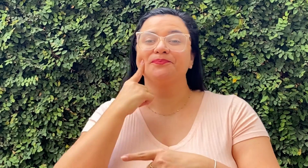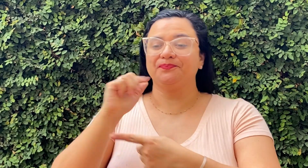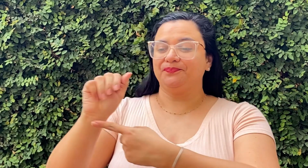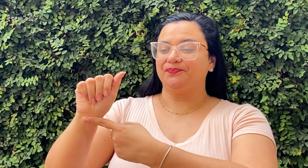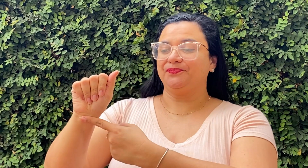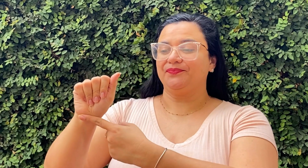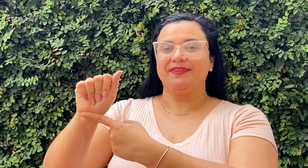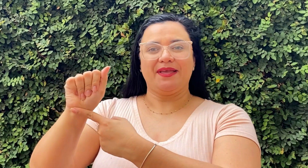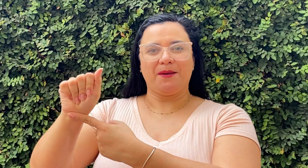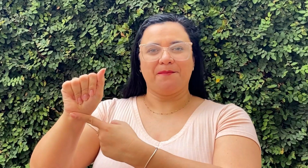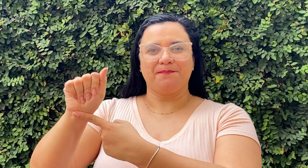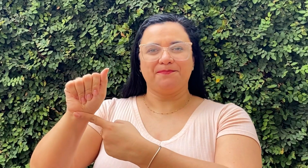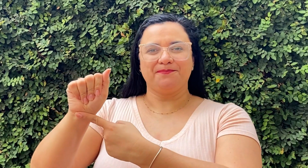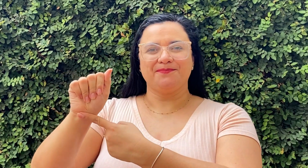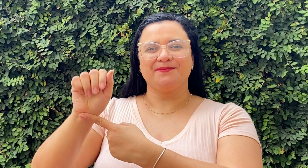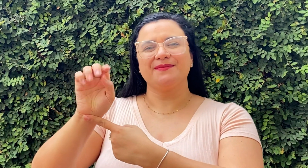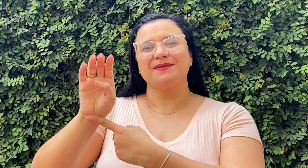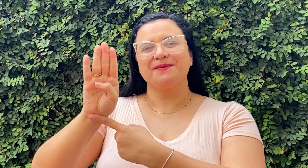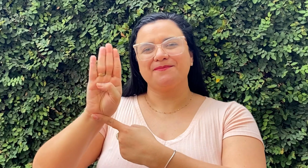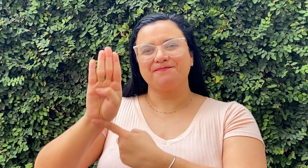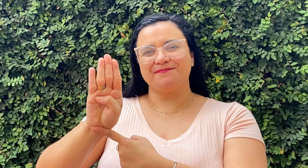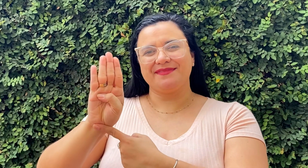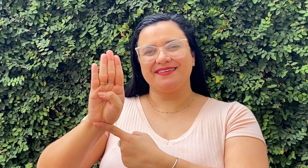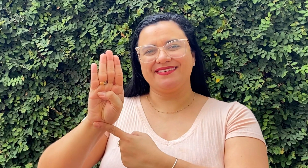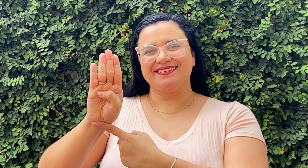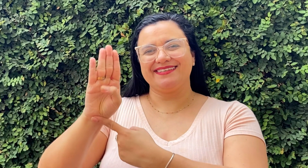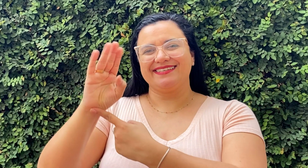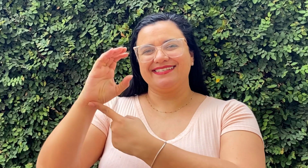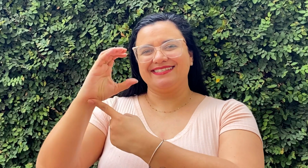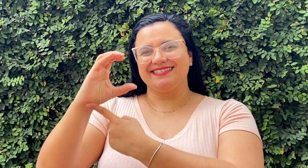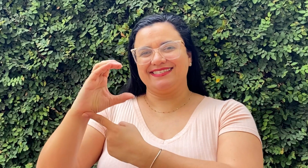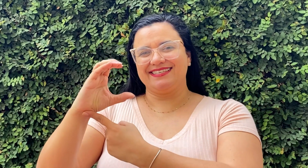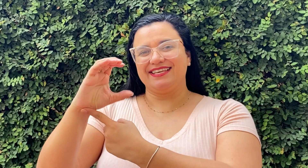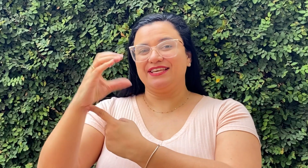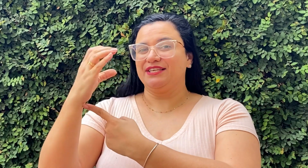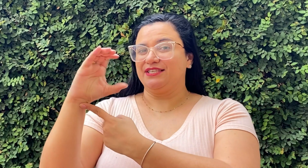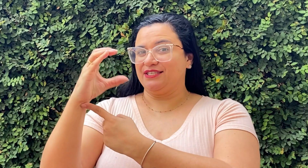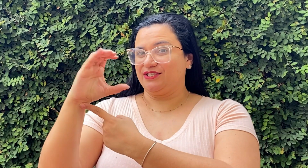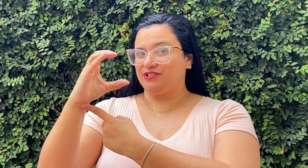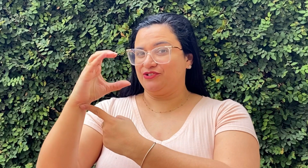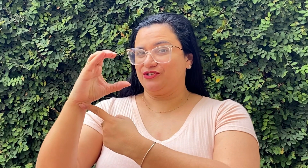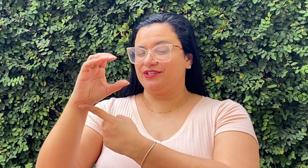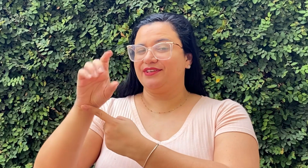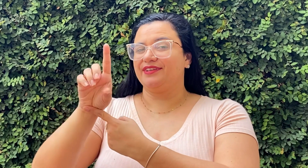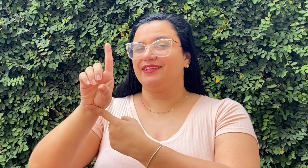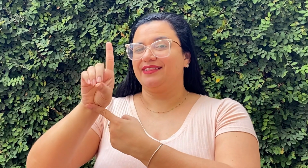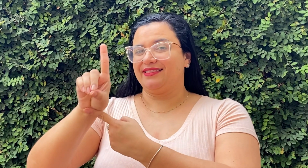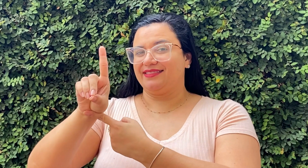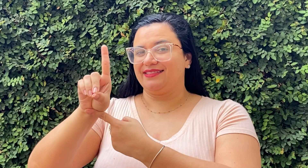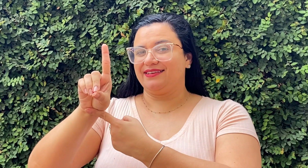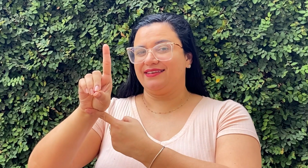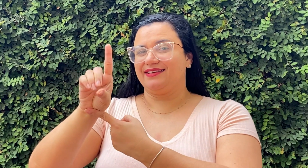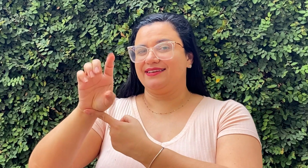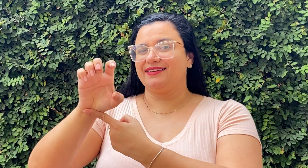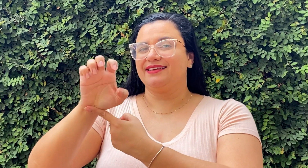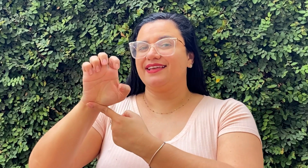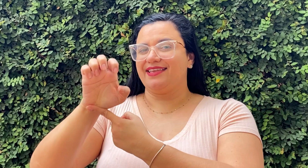apoiar. Então, vamos treinar o alfabeto comigo? C cedilha, D,